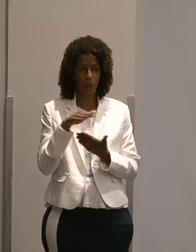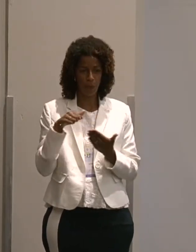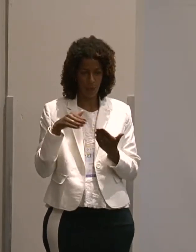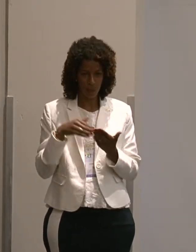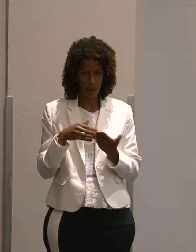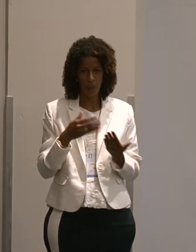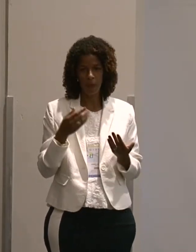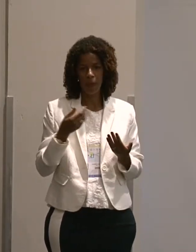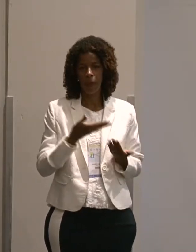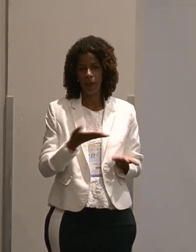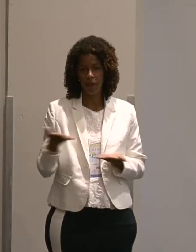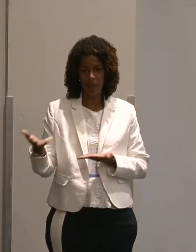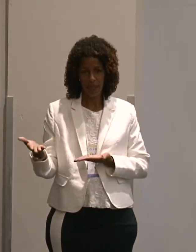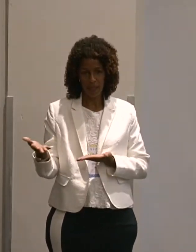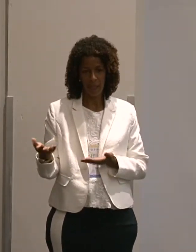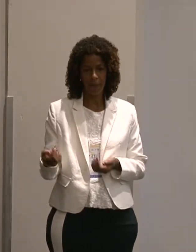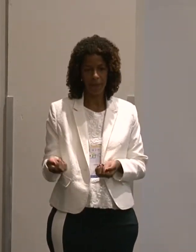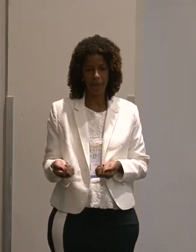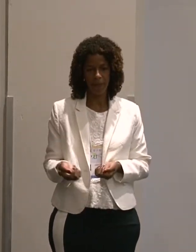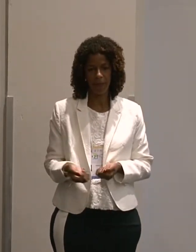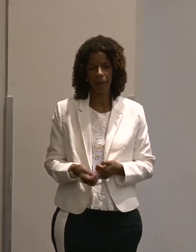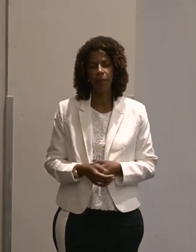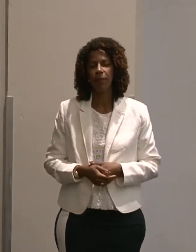Agradeço a todos que estão aqui.